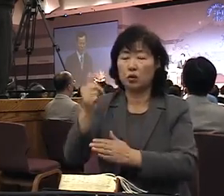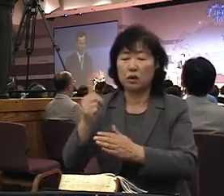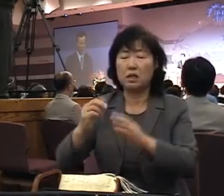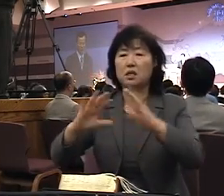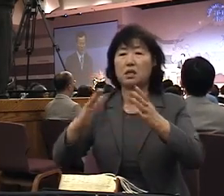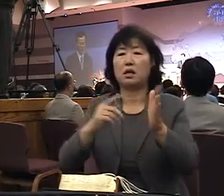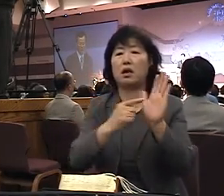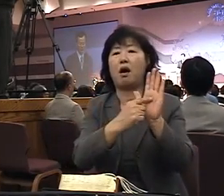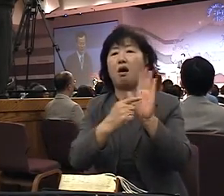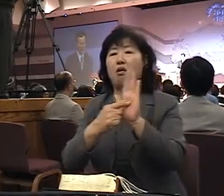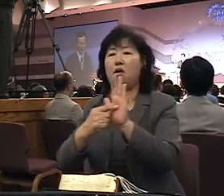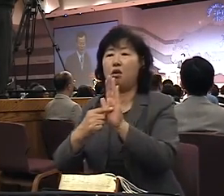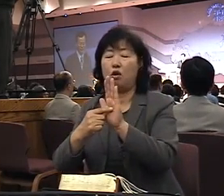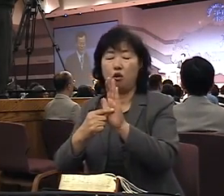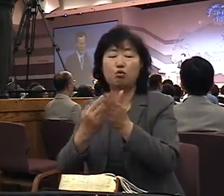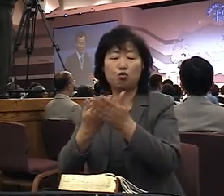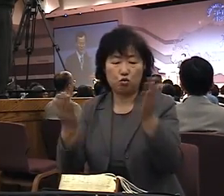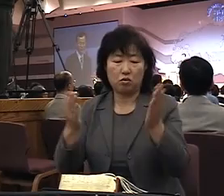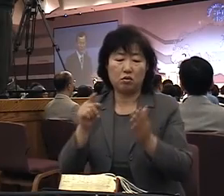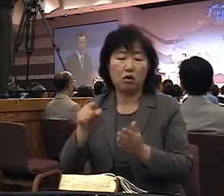것입니다.